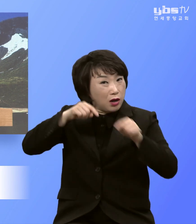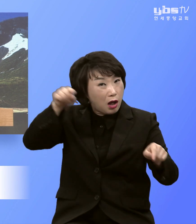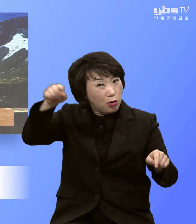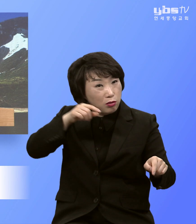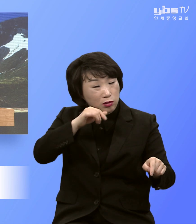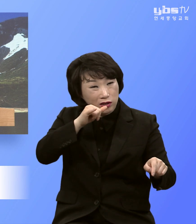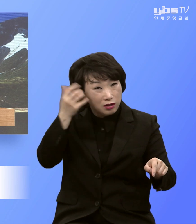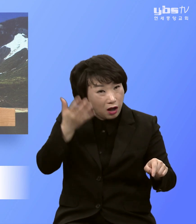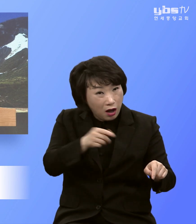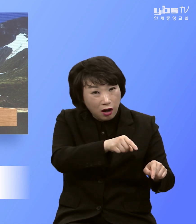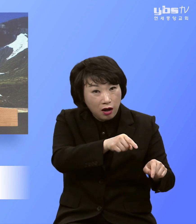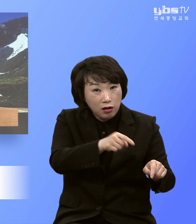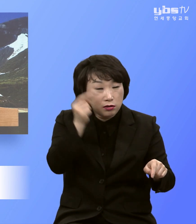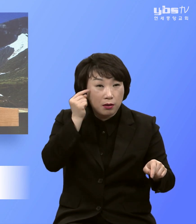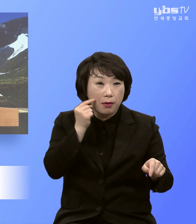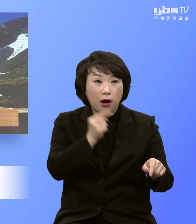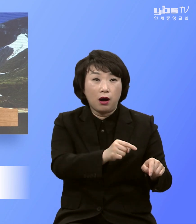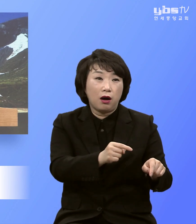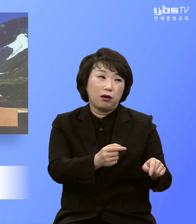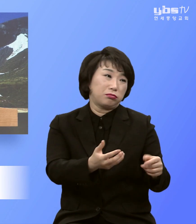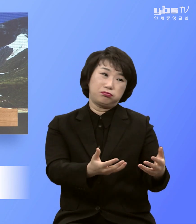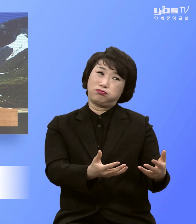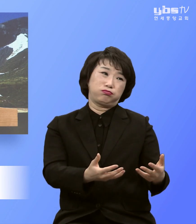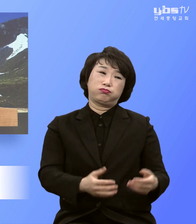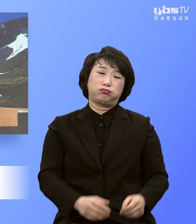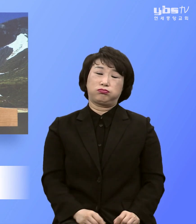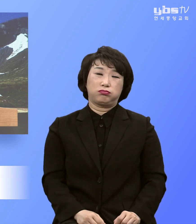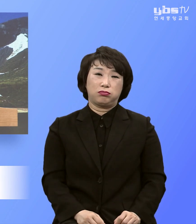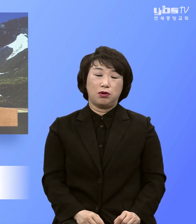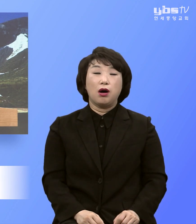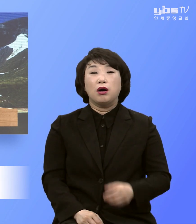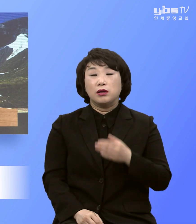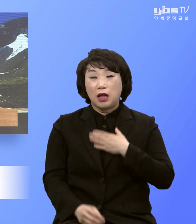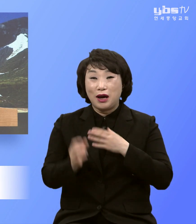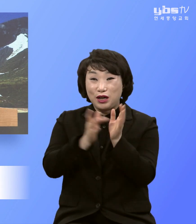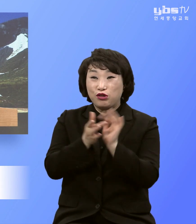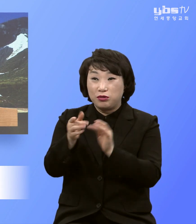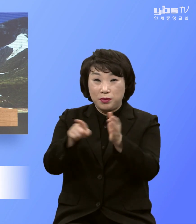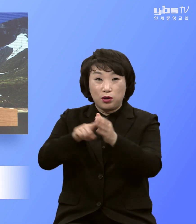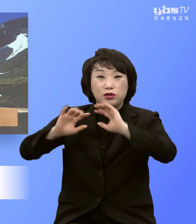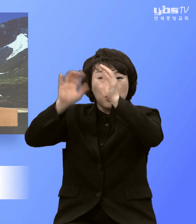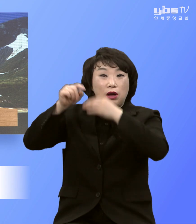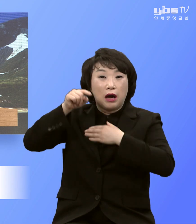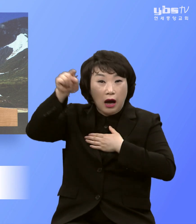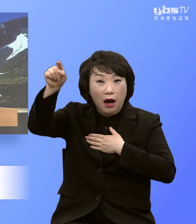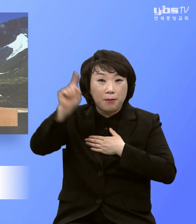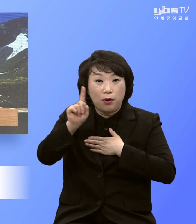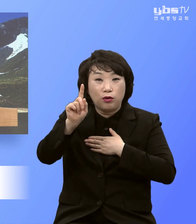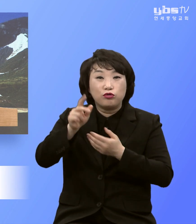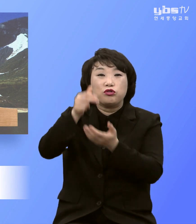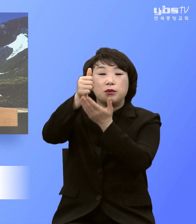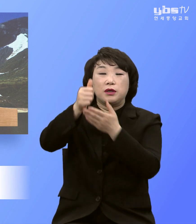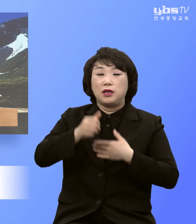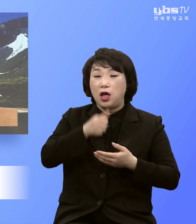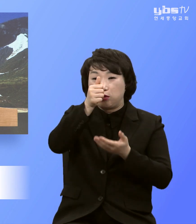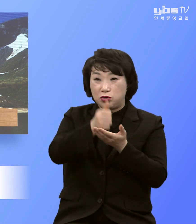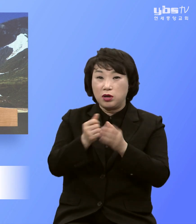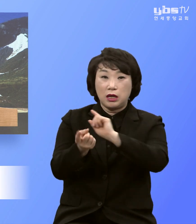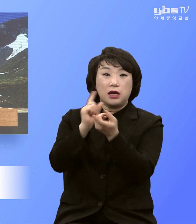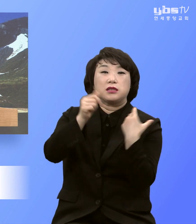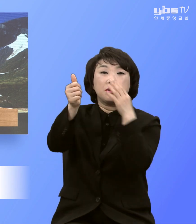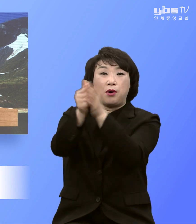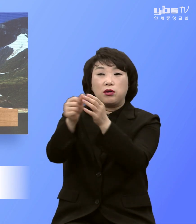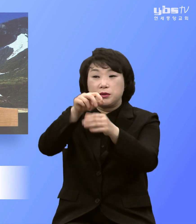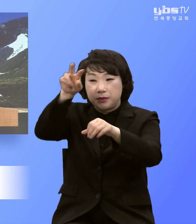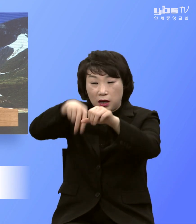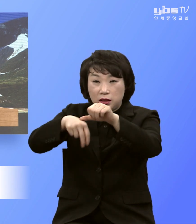있어요. 생각해 보세요, 여러분. 여러분, 내가 예수 믿고 천국 가는 것이 주님이 내 죄 짊어지고 십자가에서